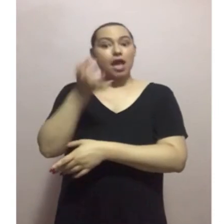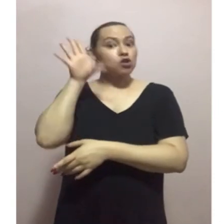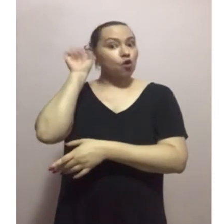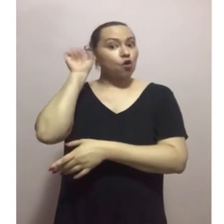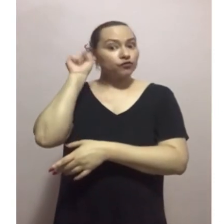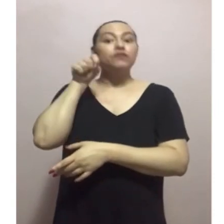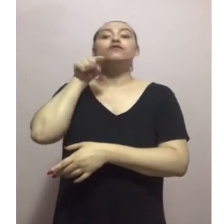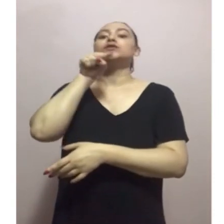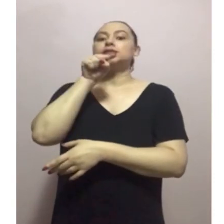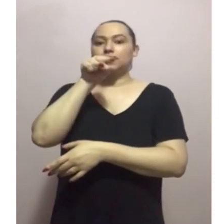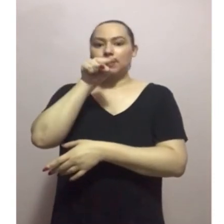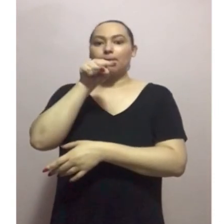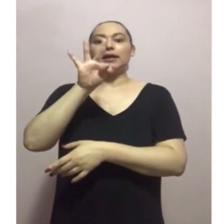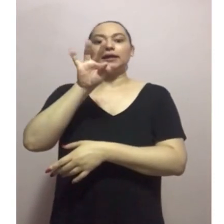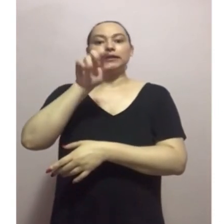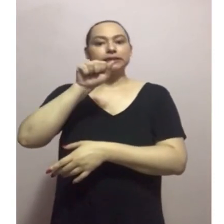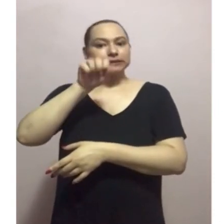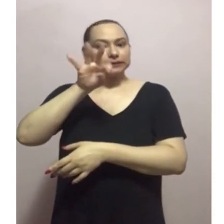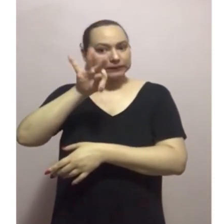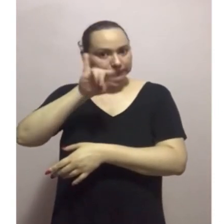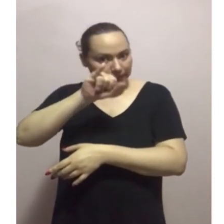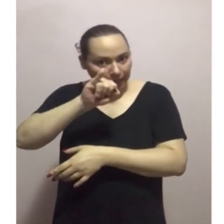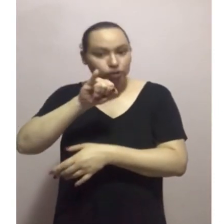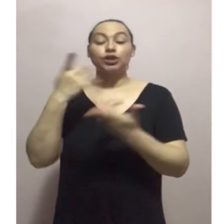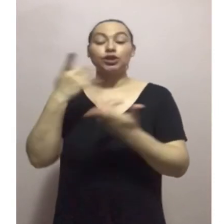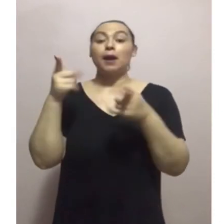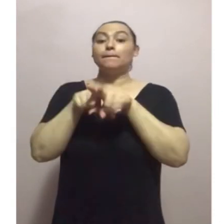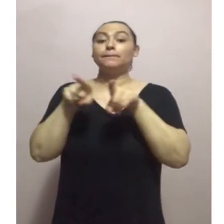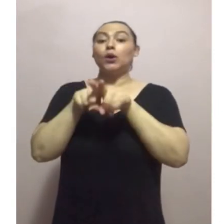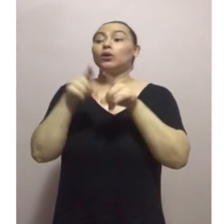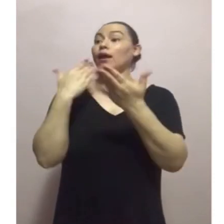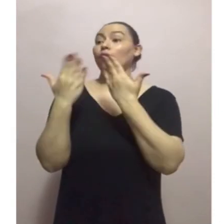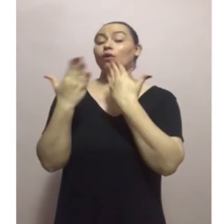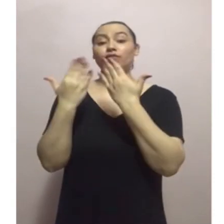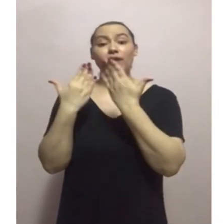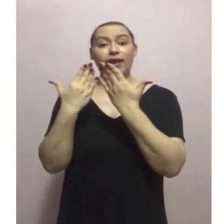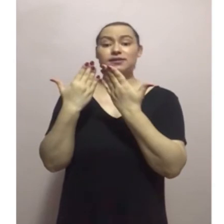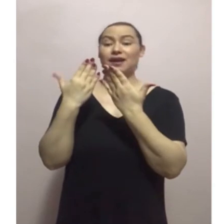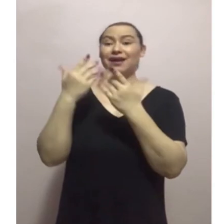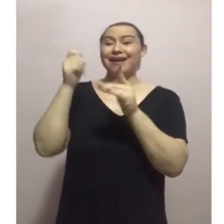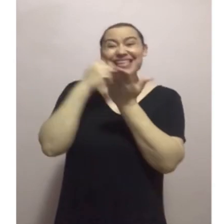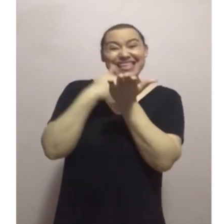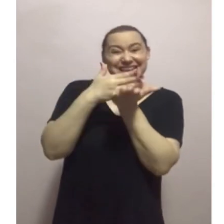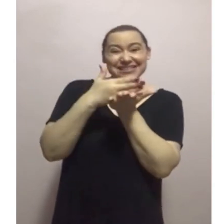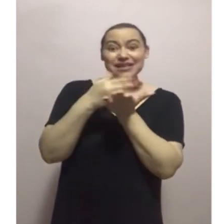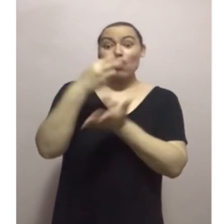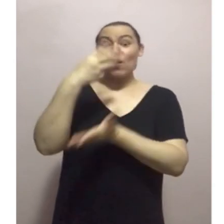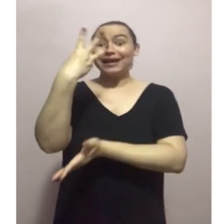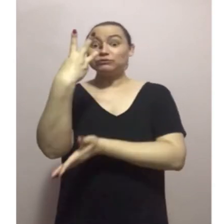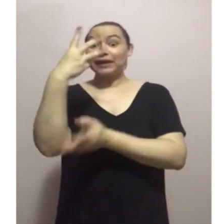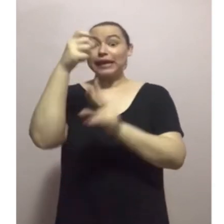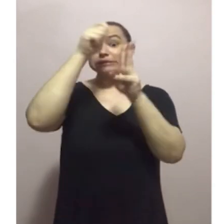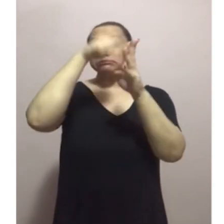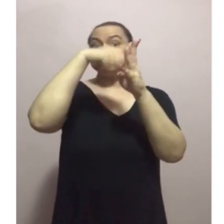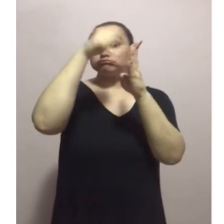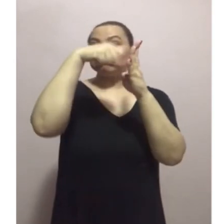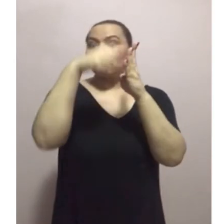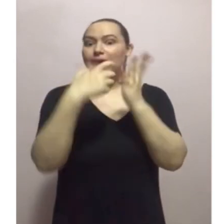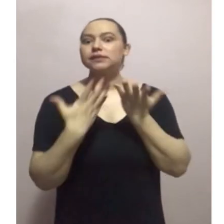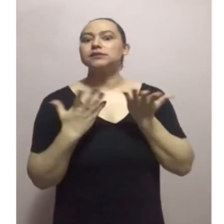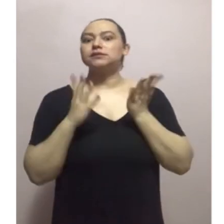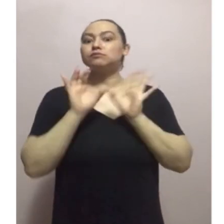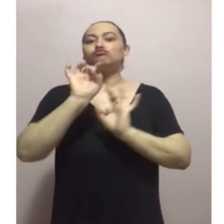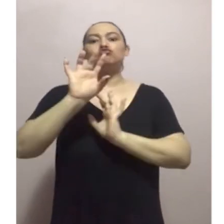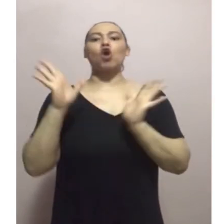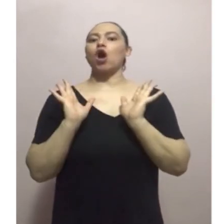também, porque a Tipo, conversa inicial, né, da gente, todo mundo, eram 3 meses, né? A gente achava que eram